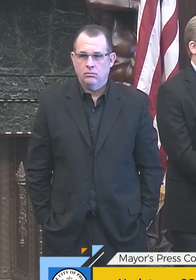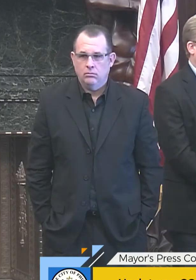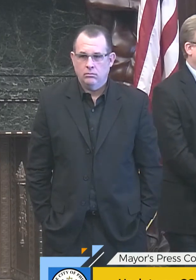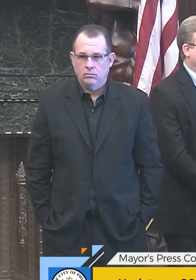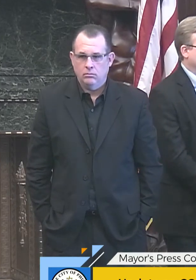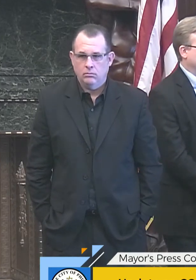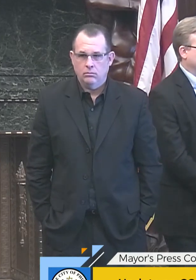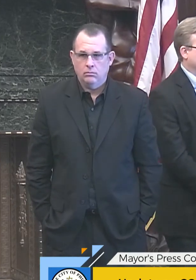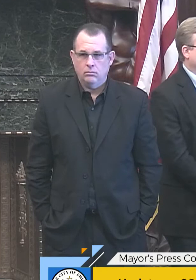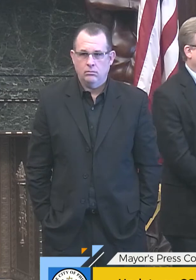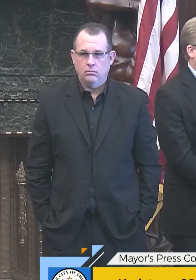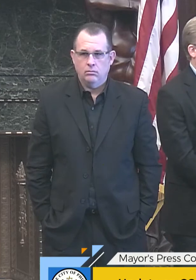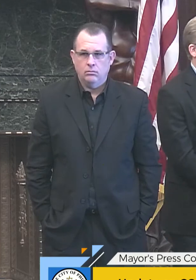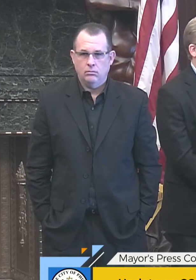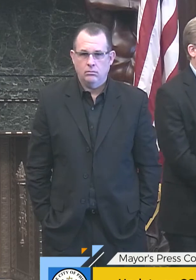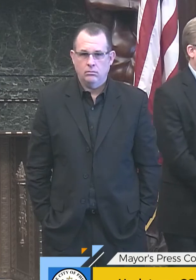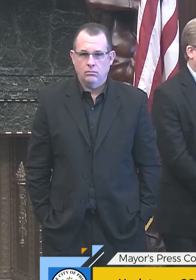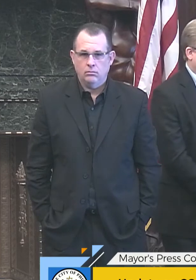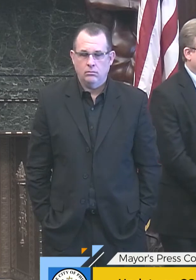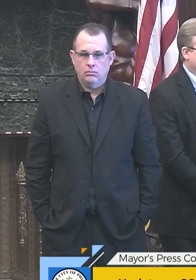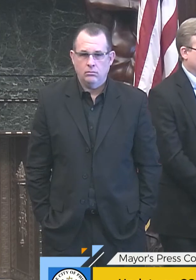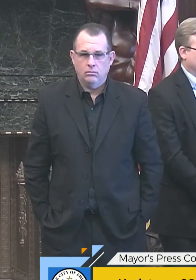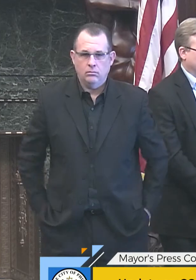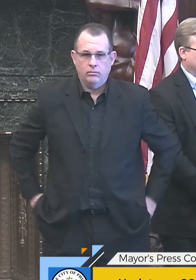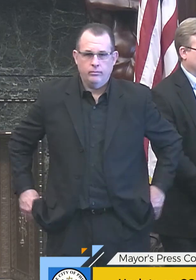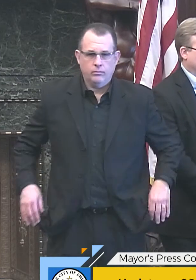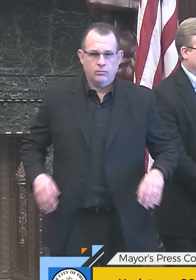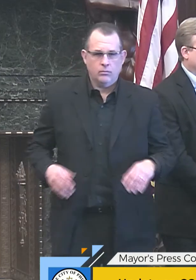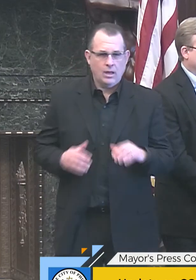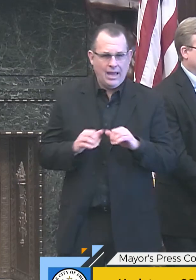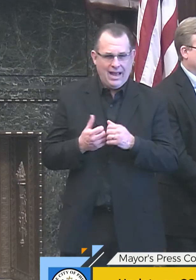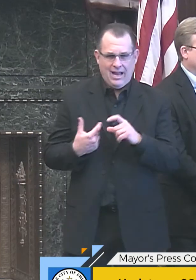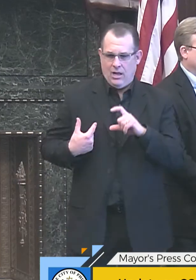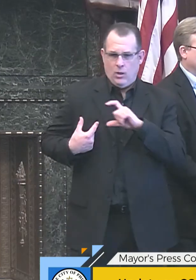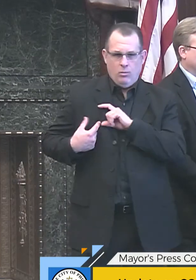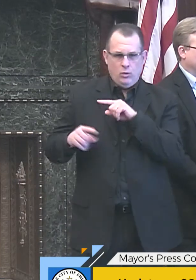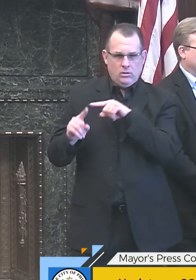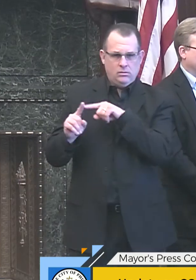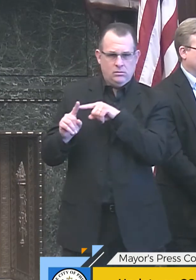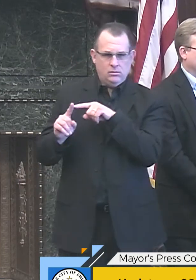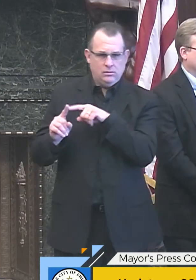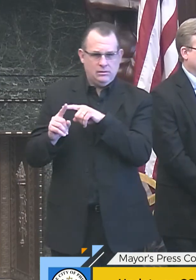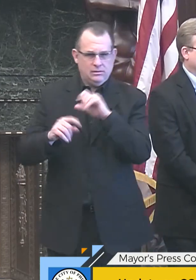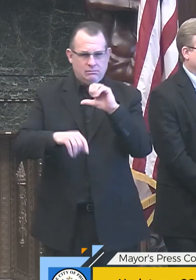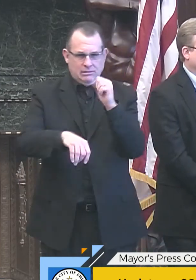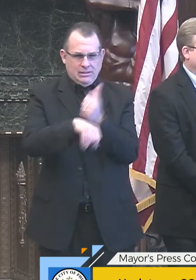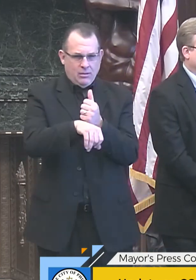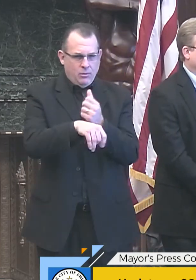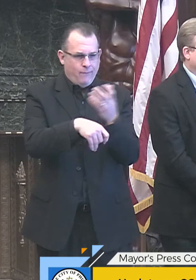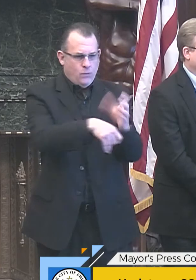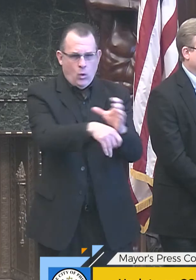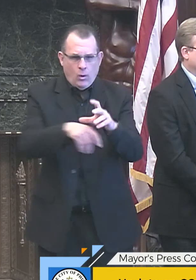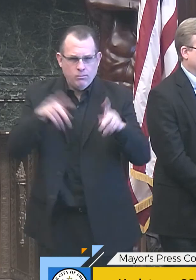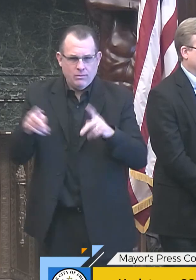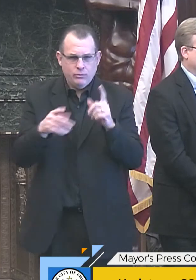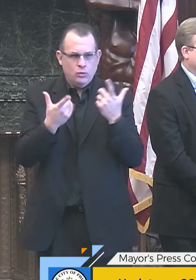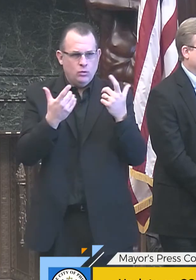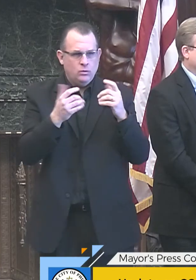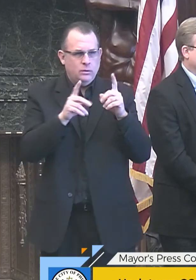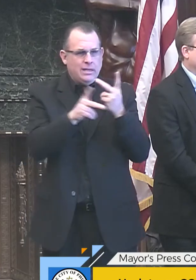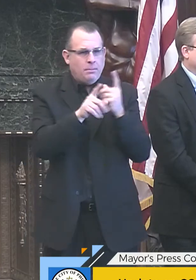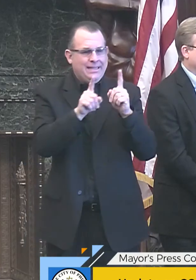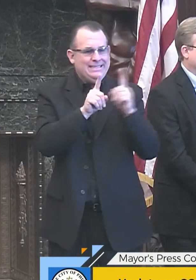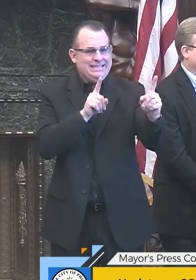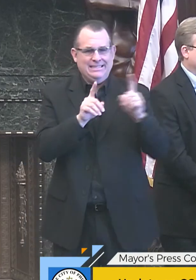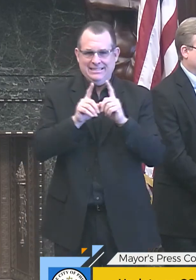social distancing, especially in areas such as Kensington, where people continue to congregate outdoors? Today I was out and I saw areas where